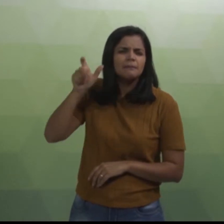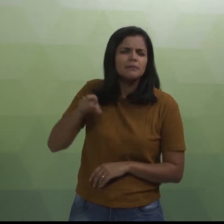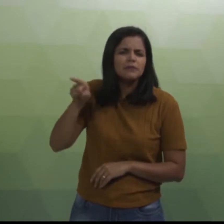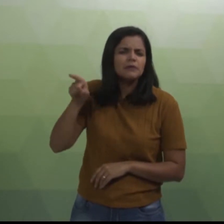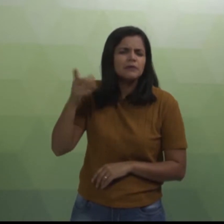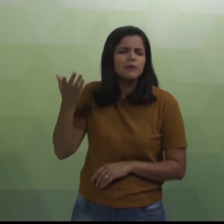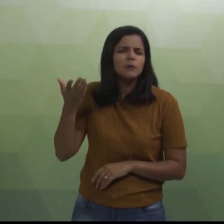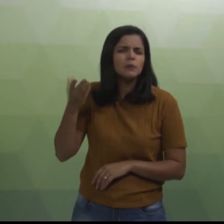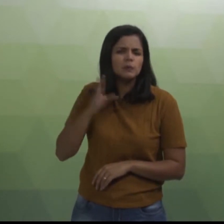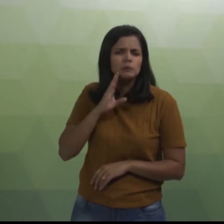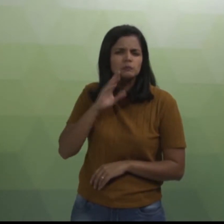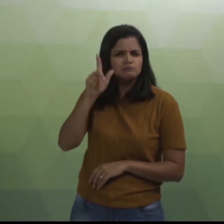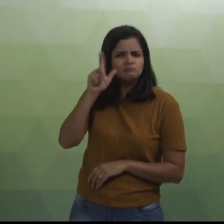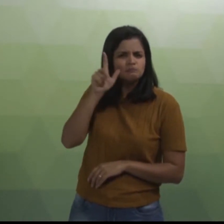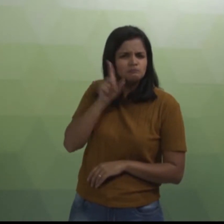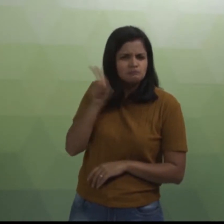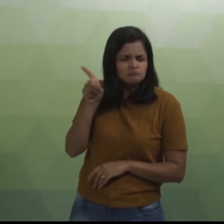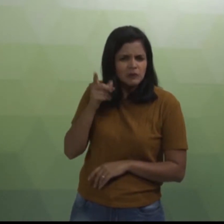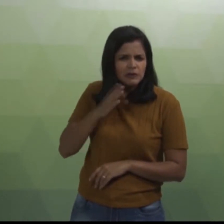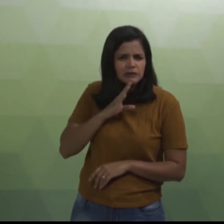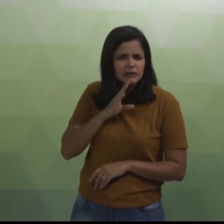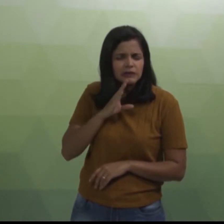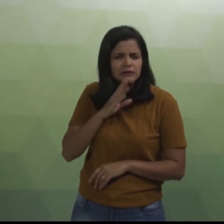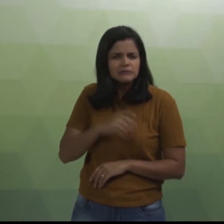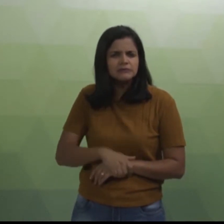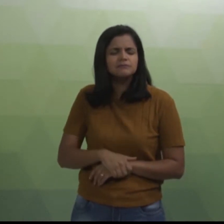pessoa? Você conhece o meu amigo?